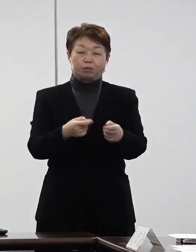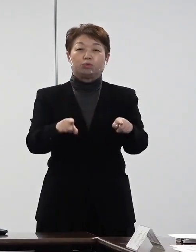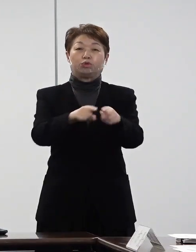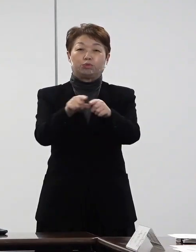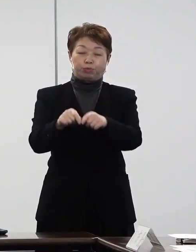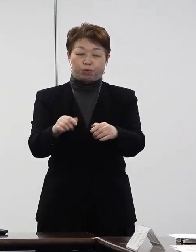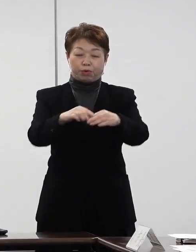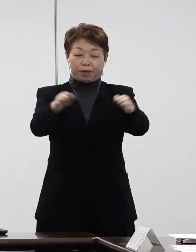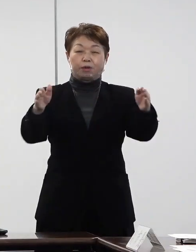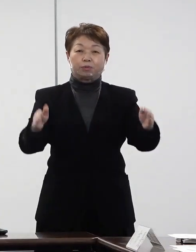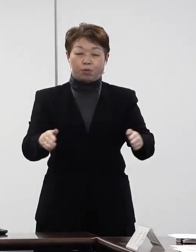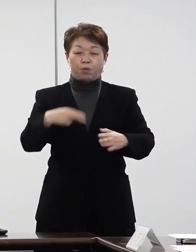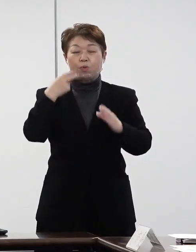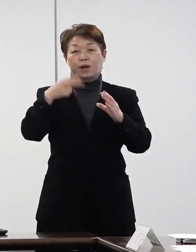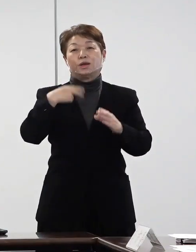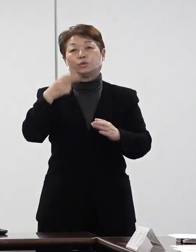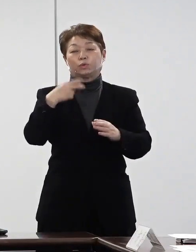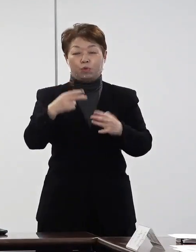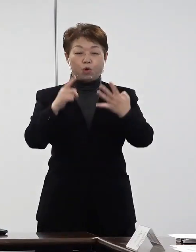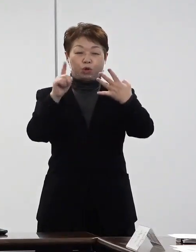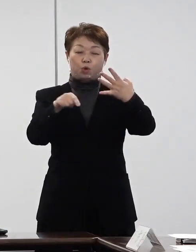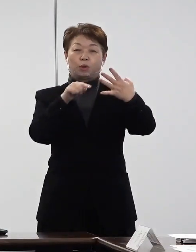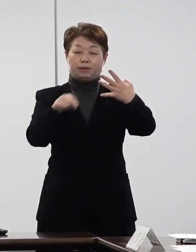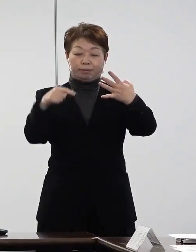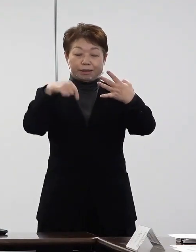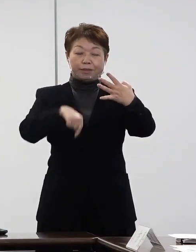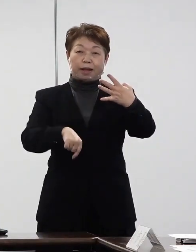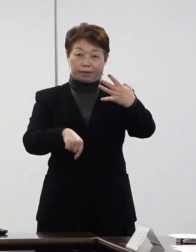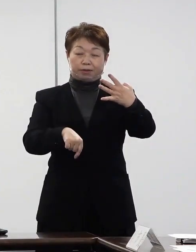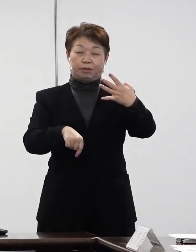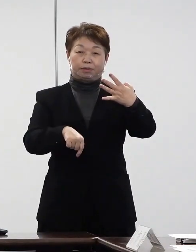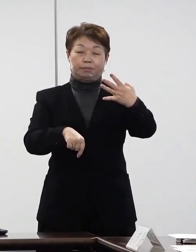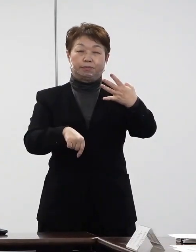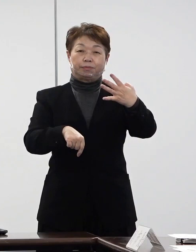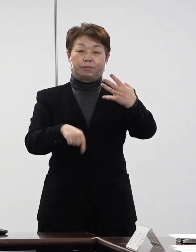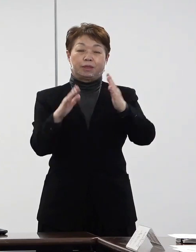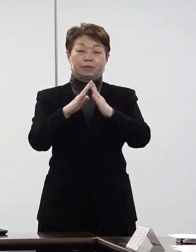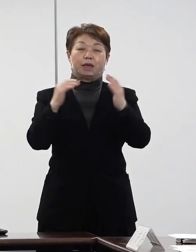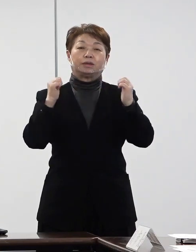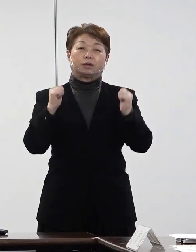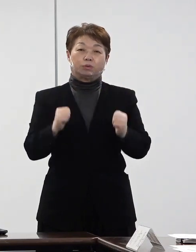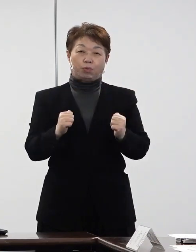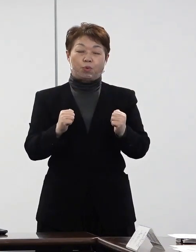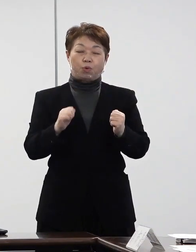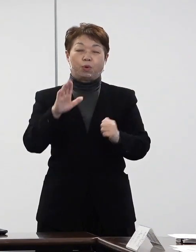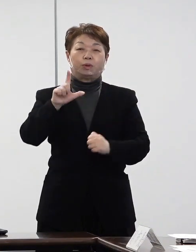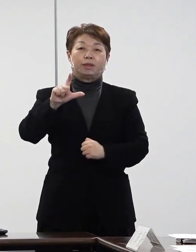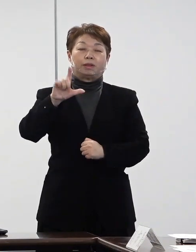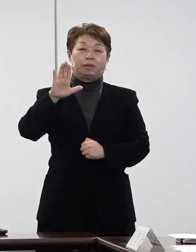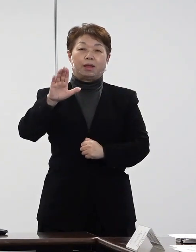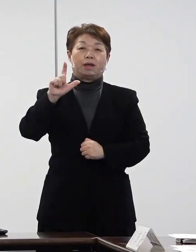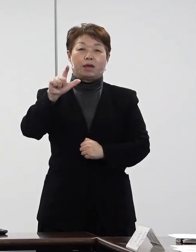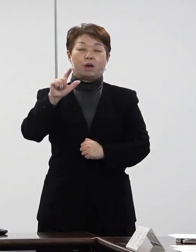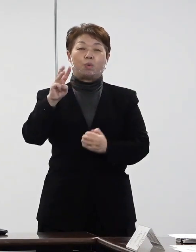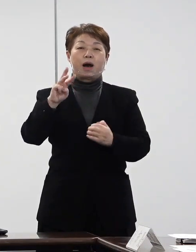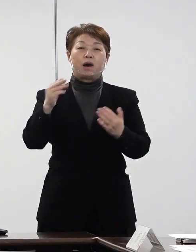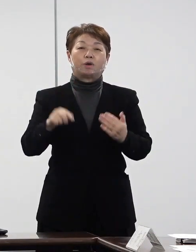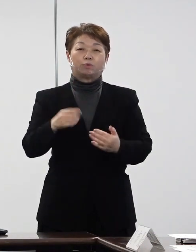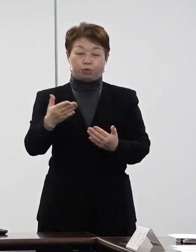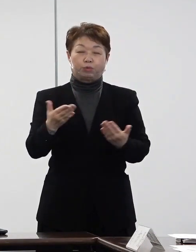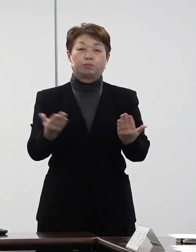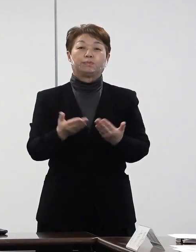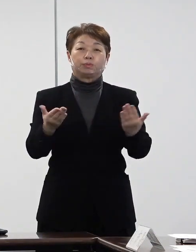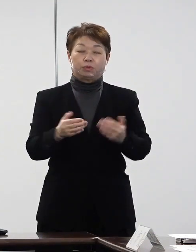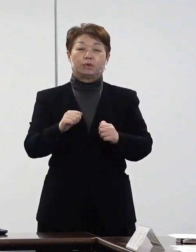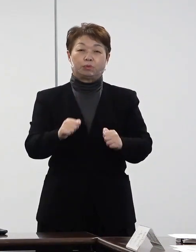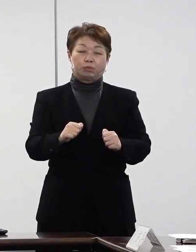一テーブルでの会食を4人以内とすることや、在宅勤務テレワークを促進し、体調不良の時